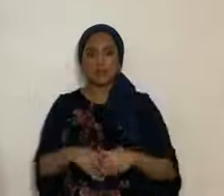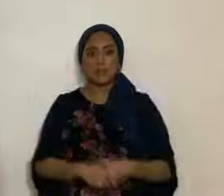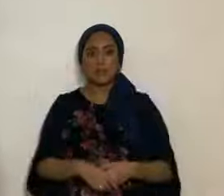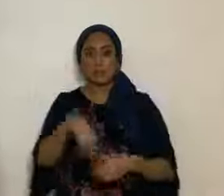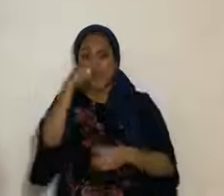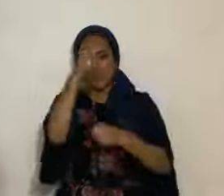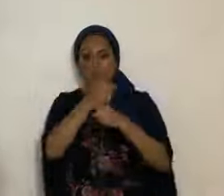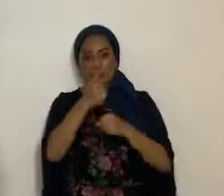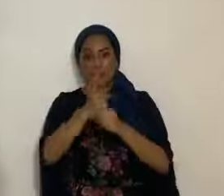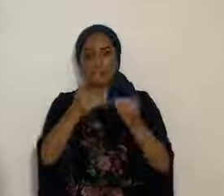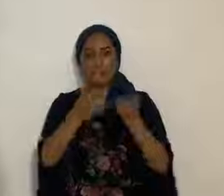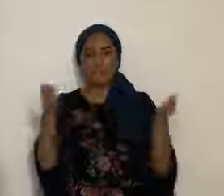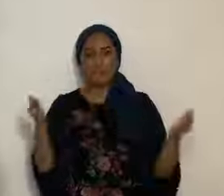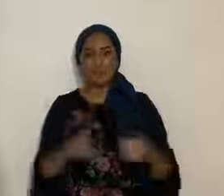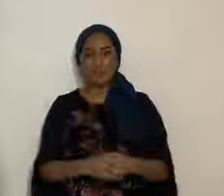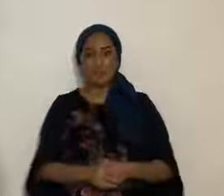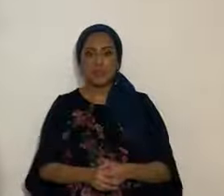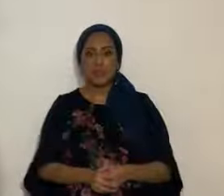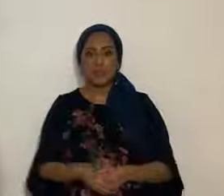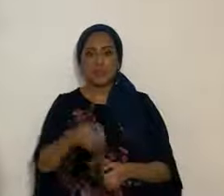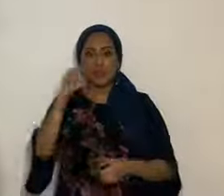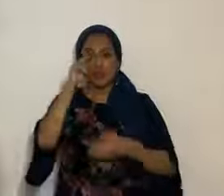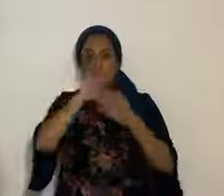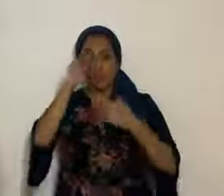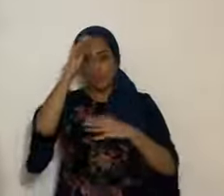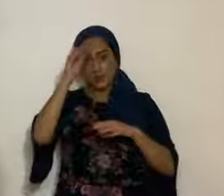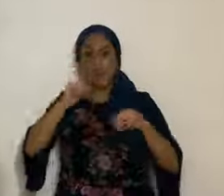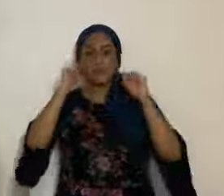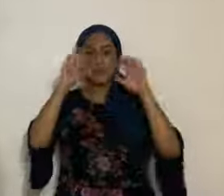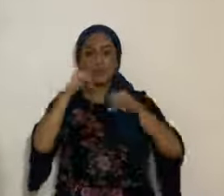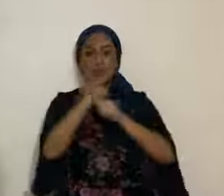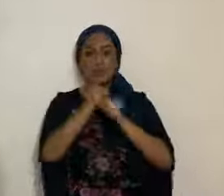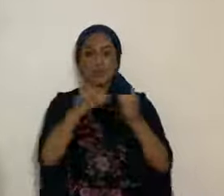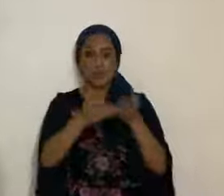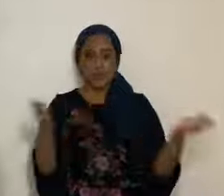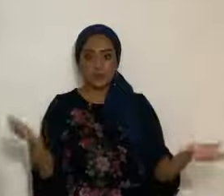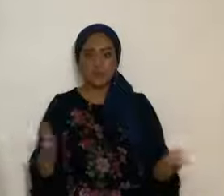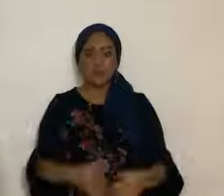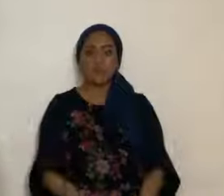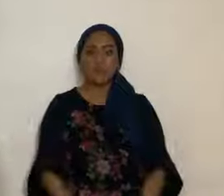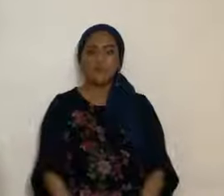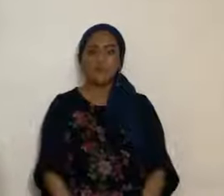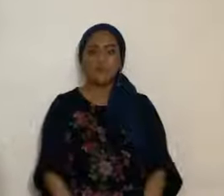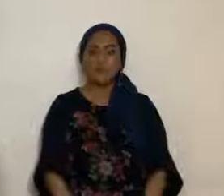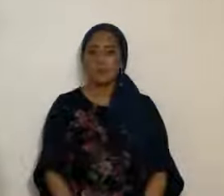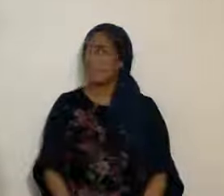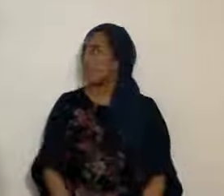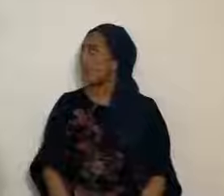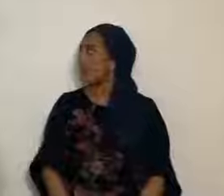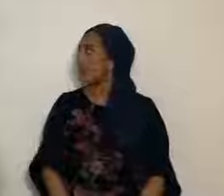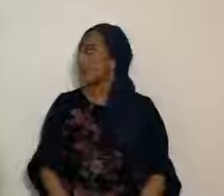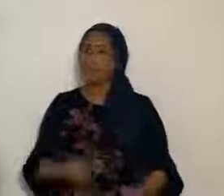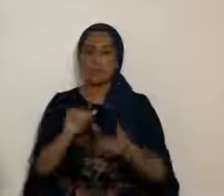Hermanos, que el Eterno les bendiga y les guarde, Eso ha sido todo de mi